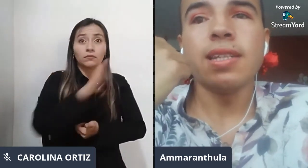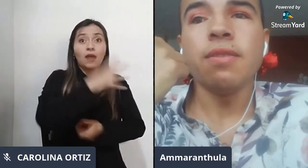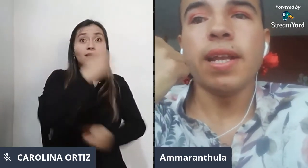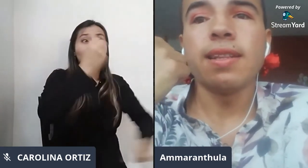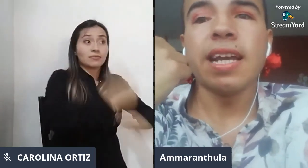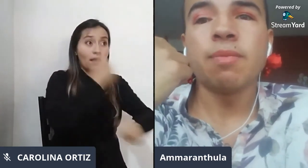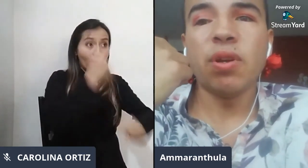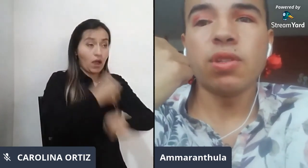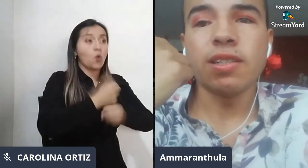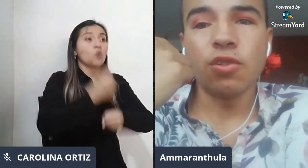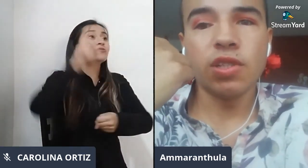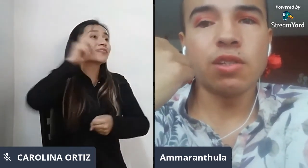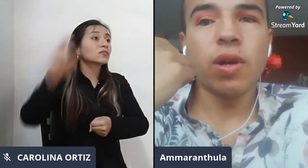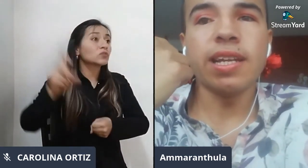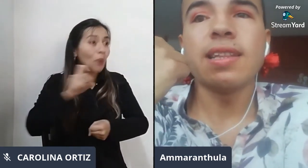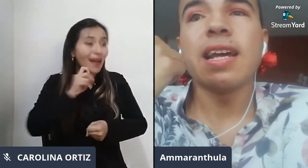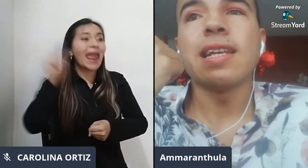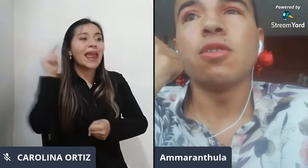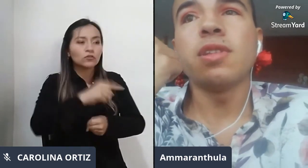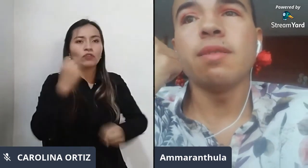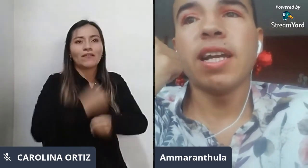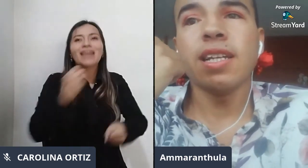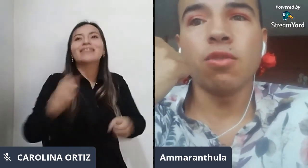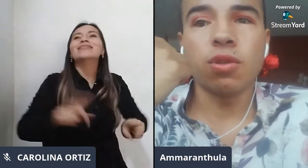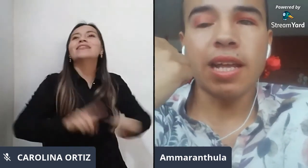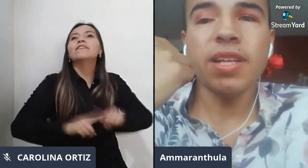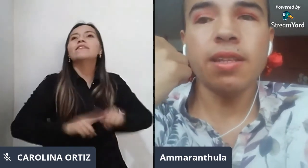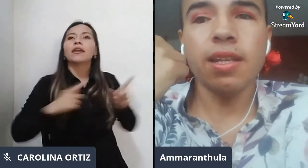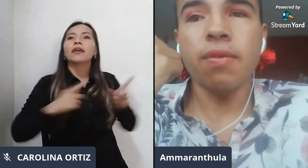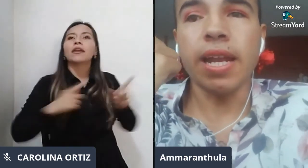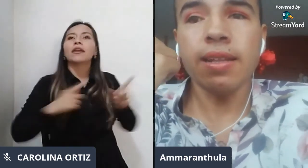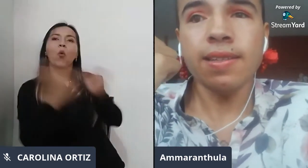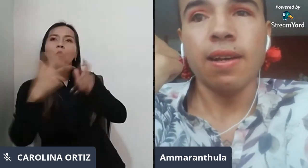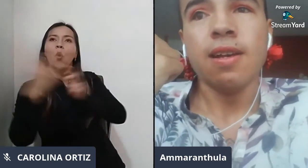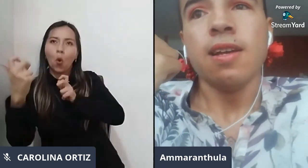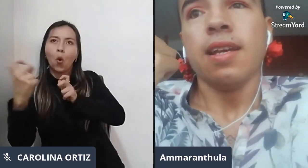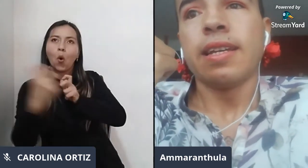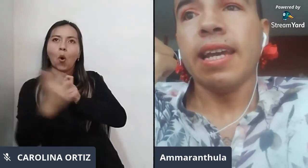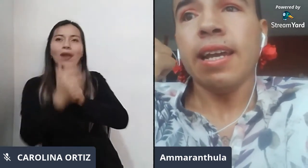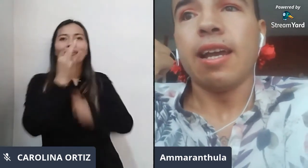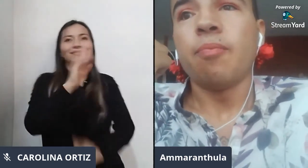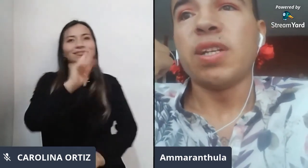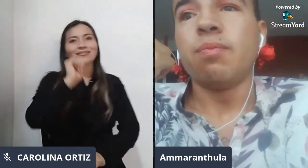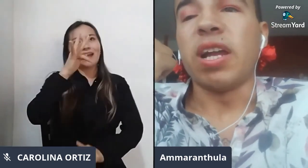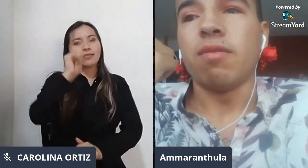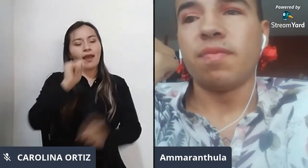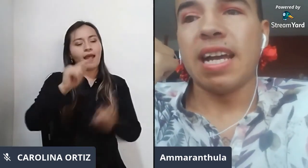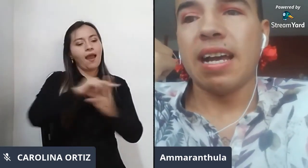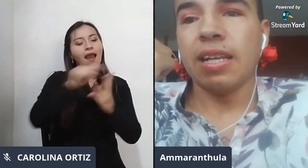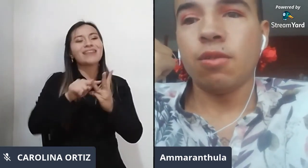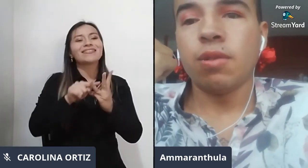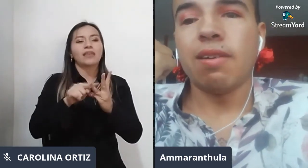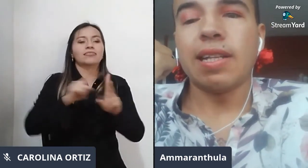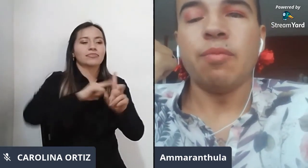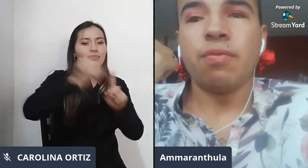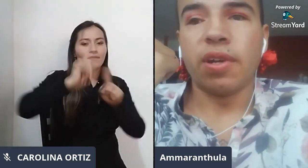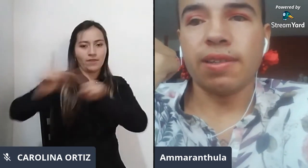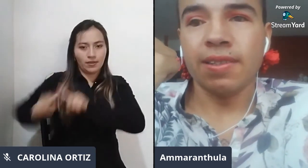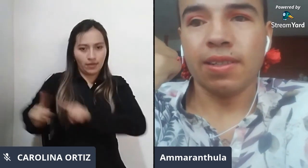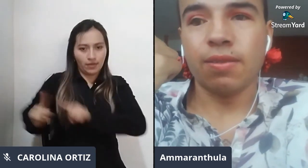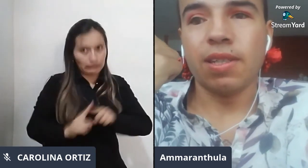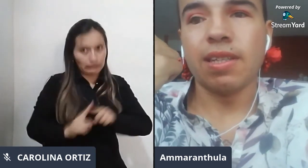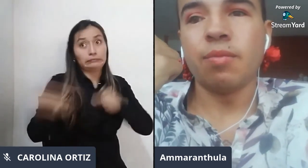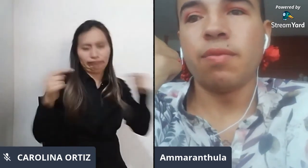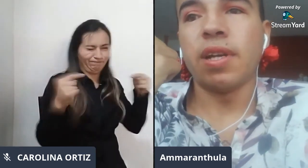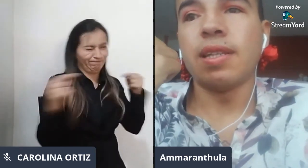trabajo, que es diferente a explotación sexual y trata. Son tres vainas totalmente diferentes que, pues bueno, ya eso es un debate muy